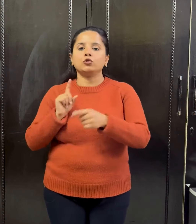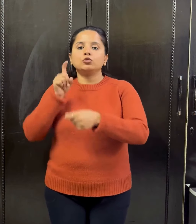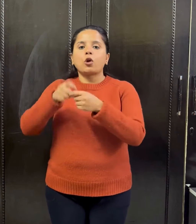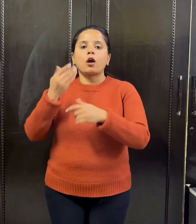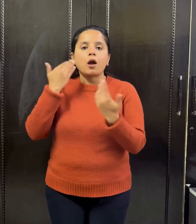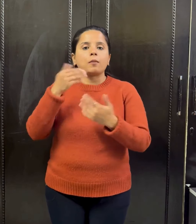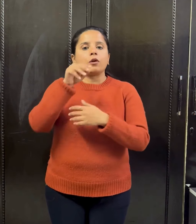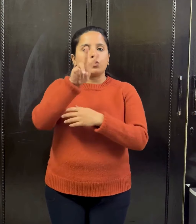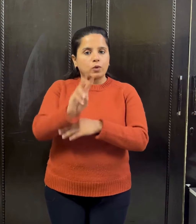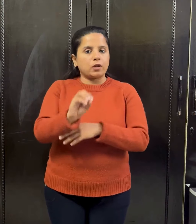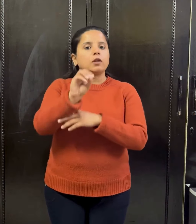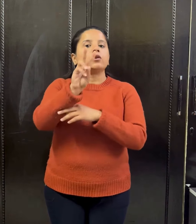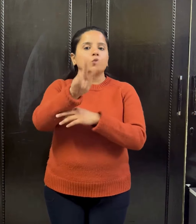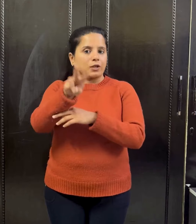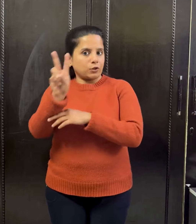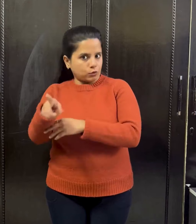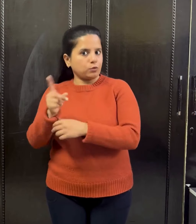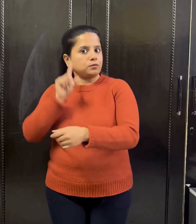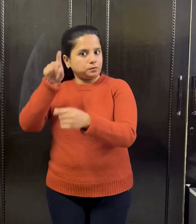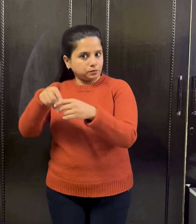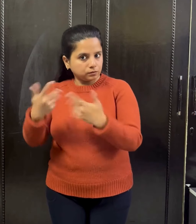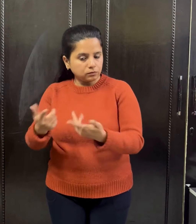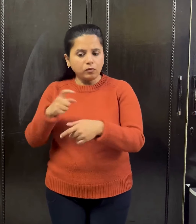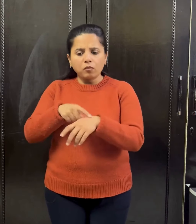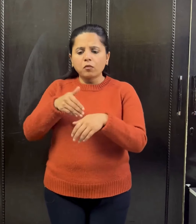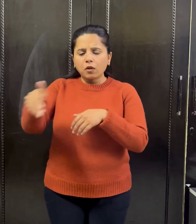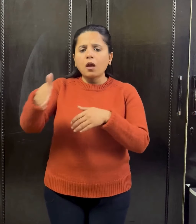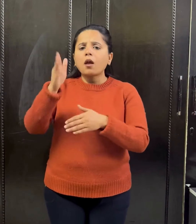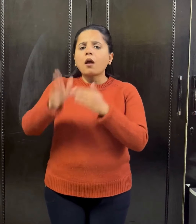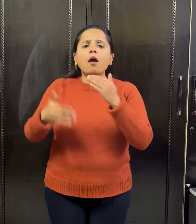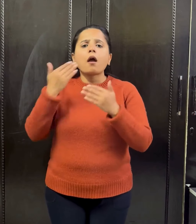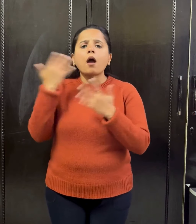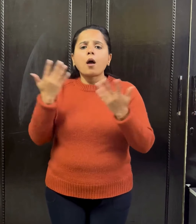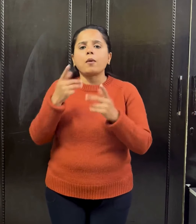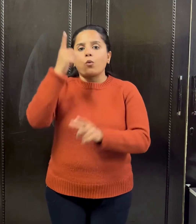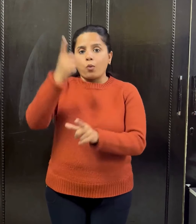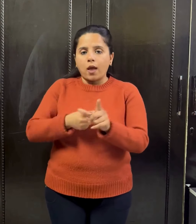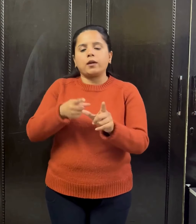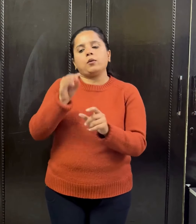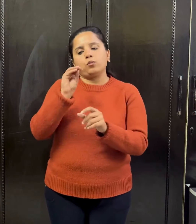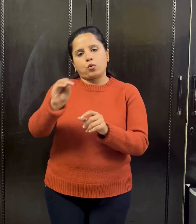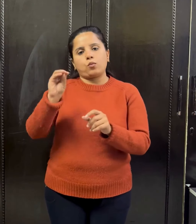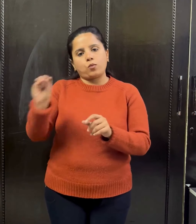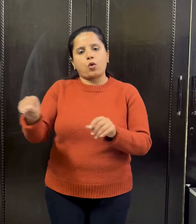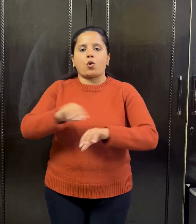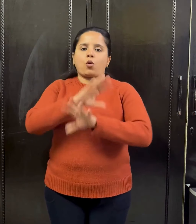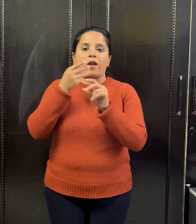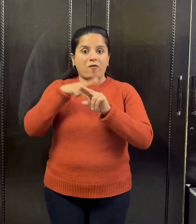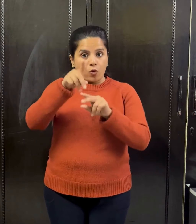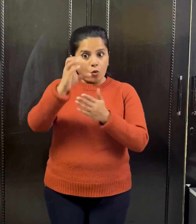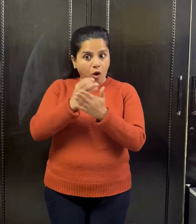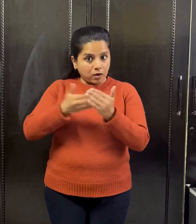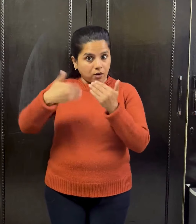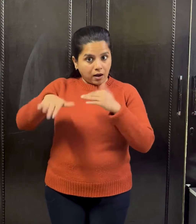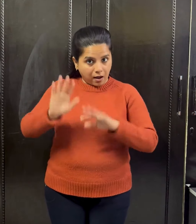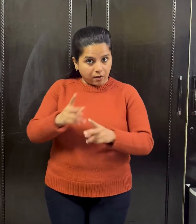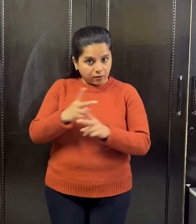2022, टाइम रिमेनिंग फॉर कंप्लीशन 1 ईयर। अगर आप किसी कोर्स में एनरोल नहीं